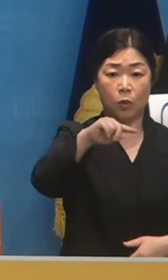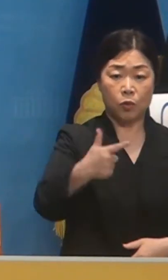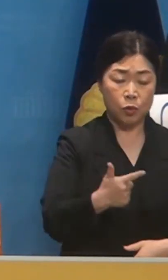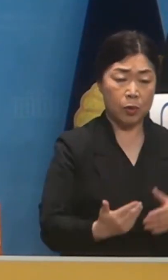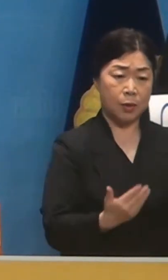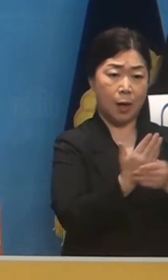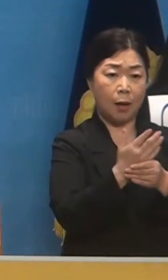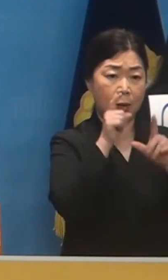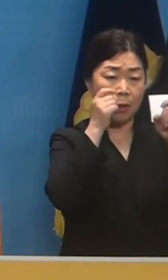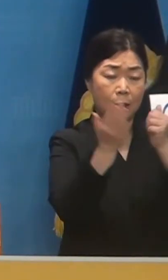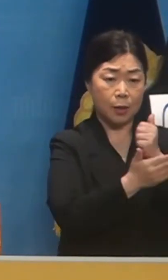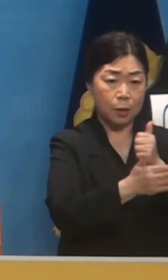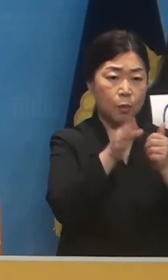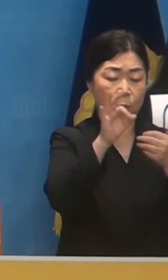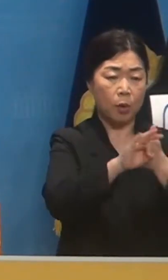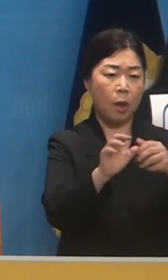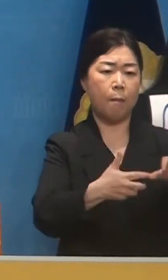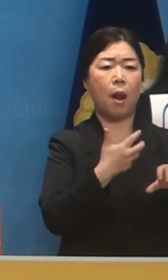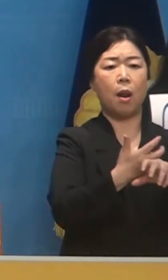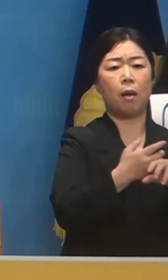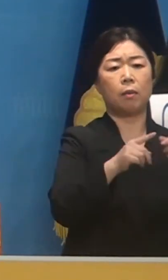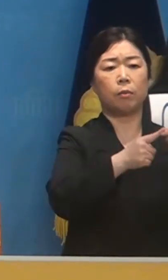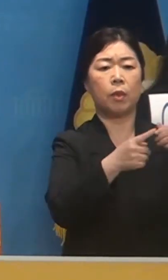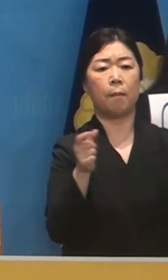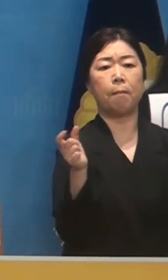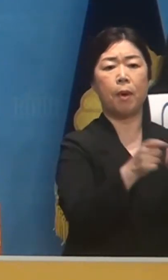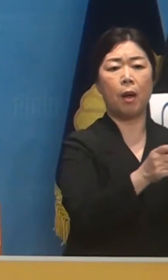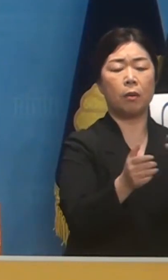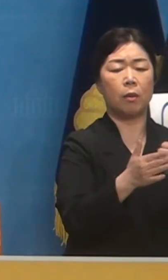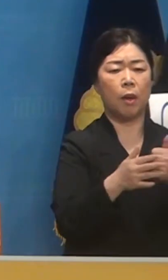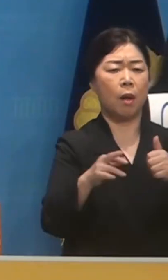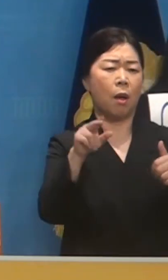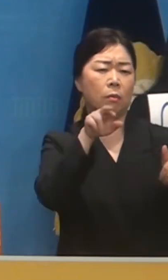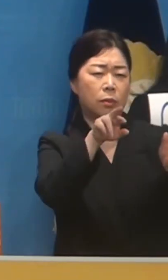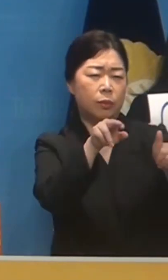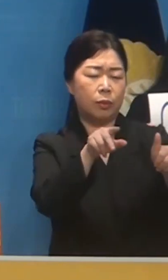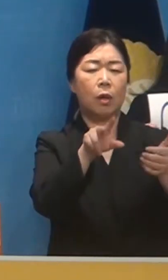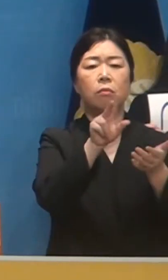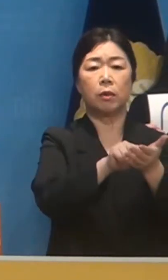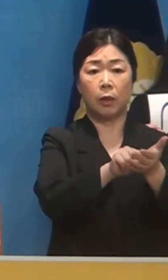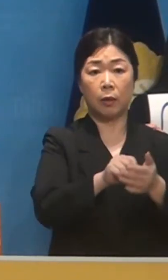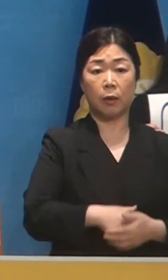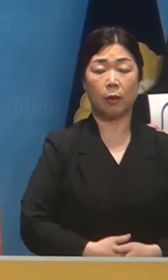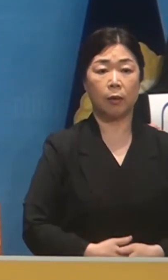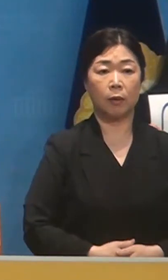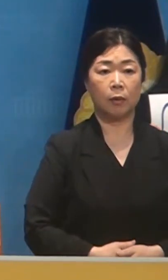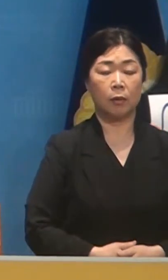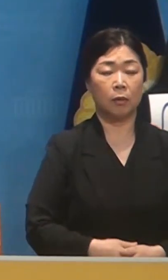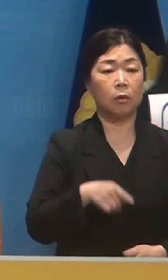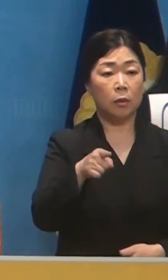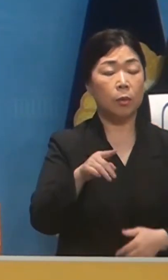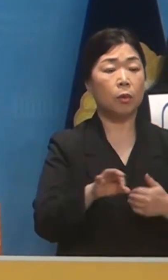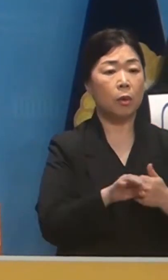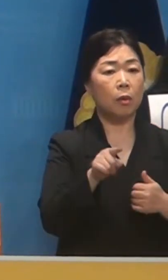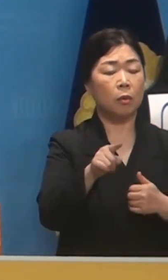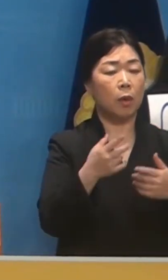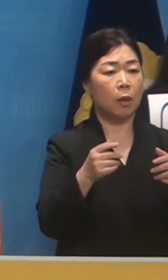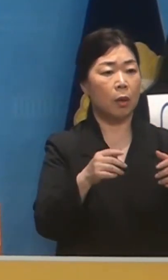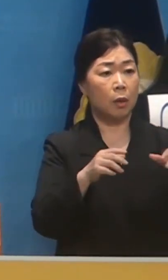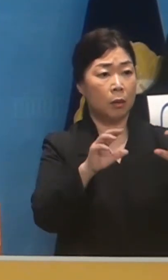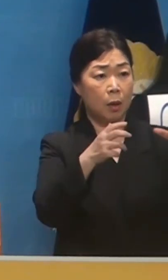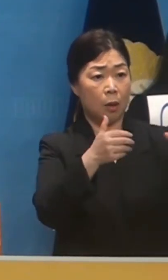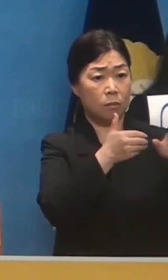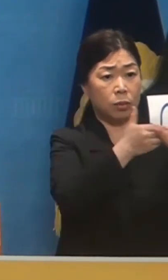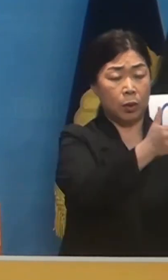설명하면서 그게 반란이라고 표기했다고 그걸 시비를 합니다. 그럼 그런 행위를 애국 행위라고 표현해야